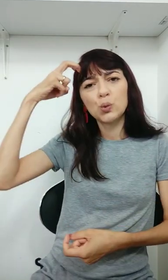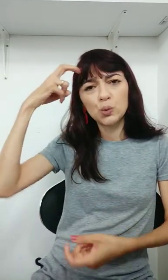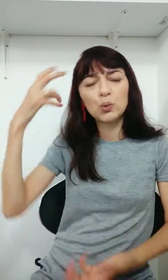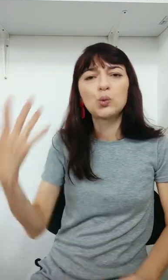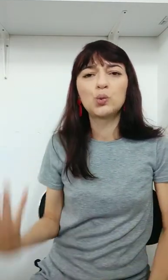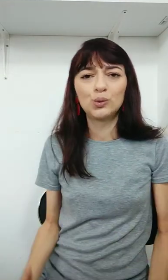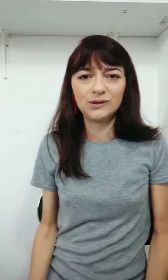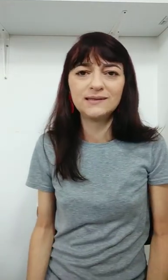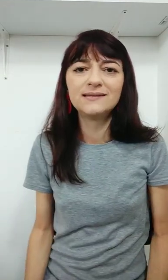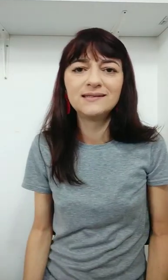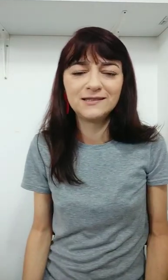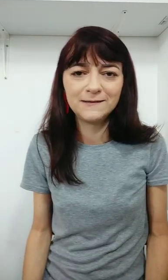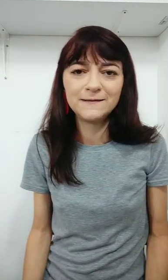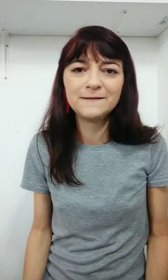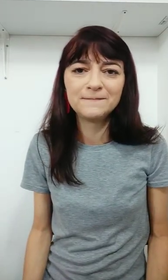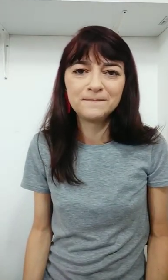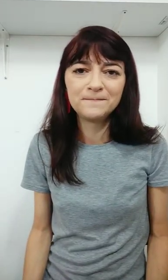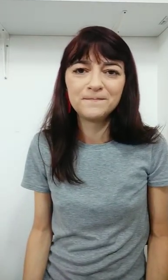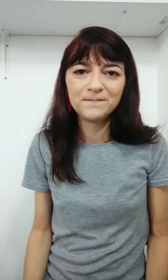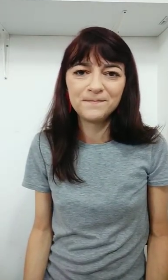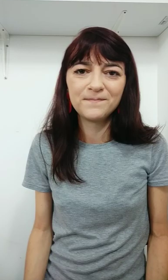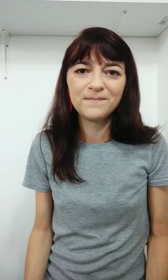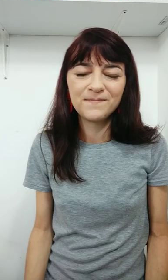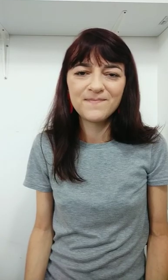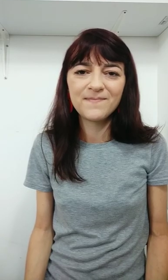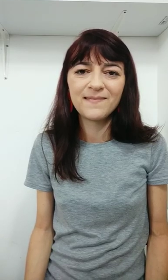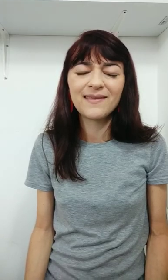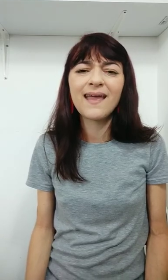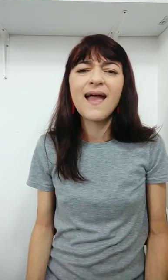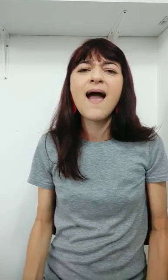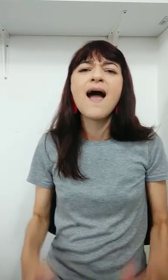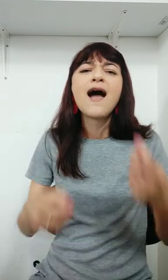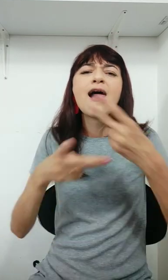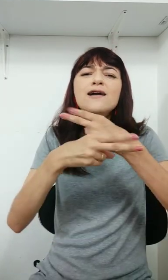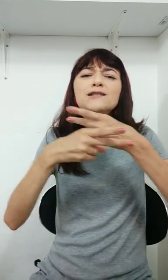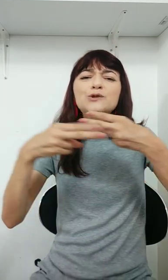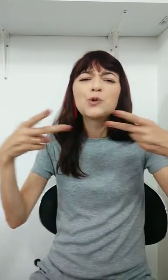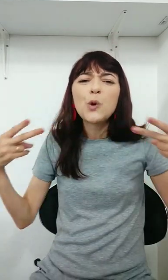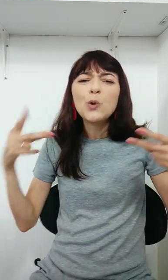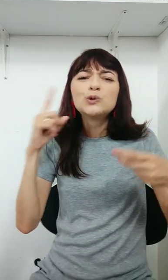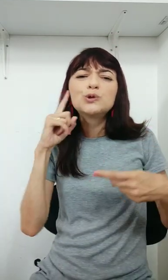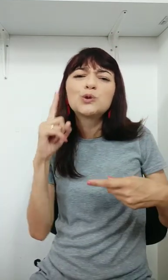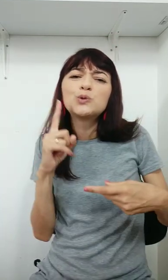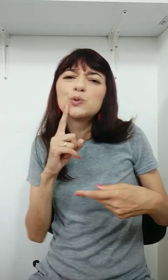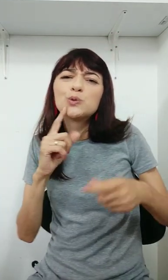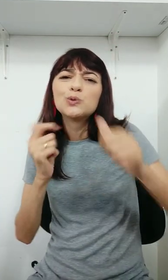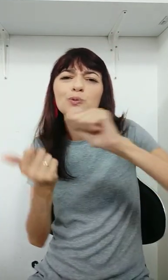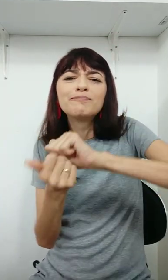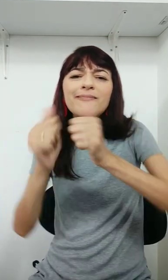Então, assim, nós temos uma língua completamente diferente de outras línguas, exatamente por essa cultura que os surdos